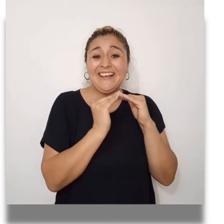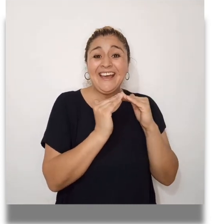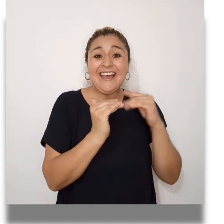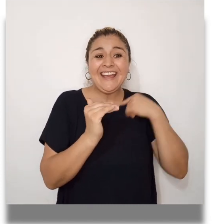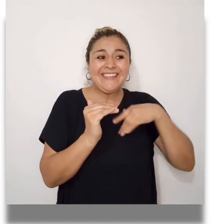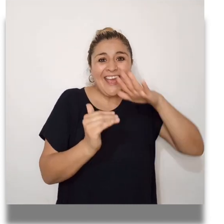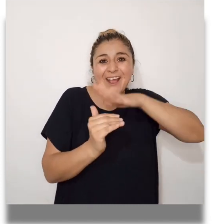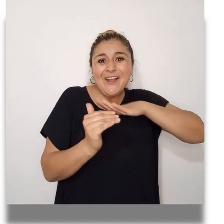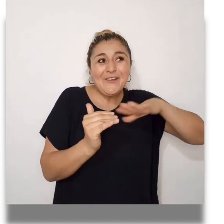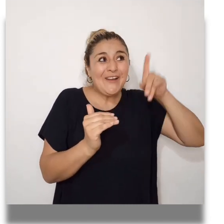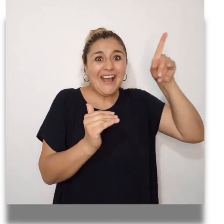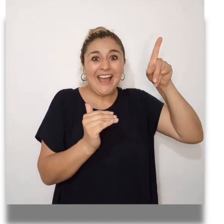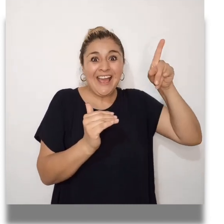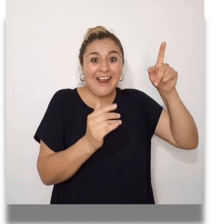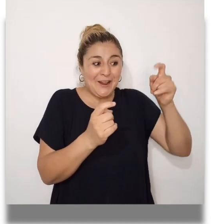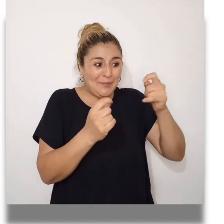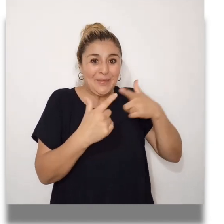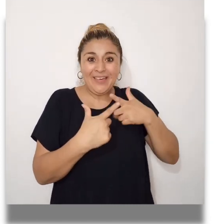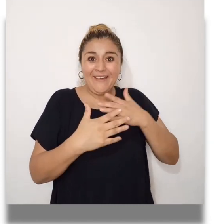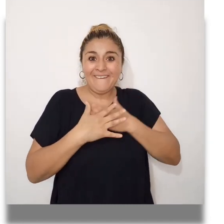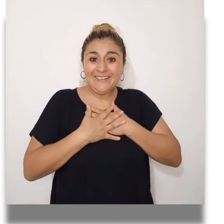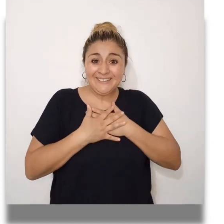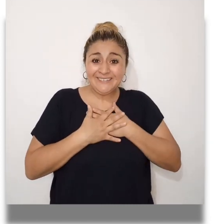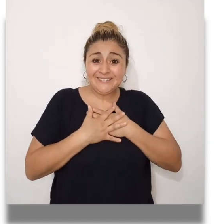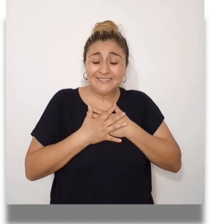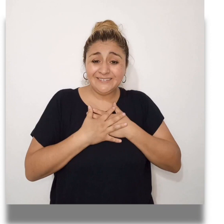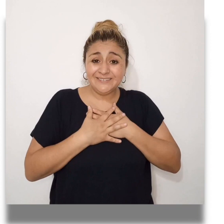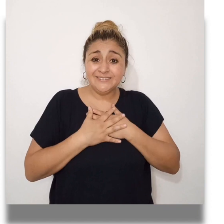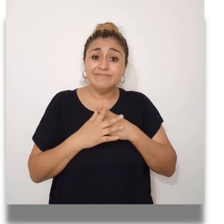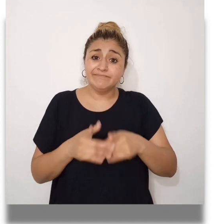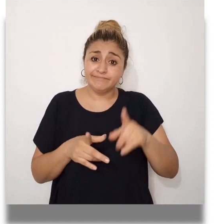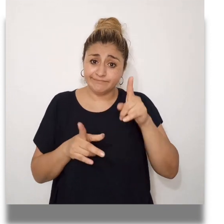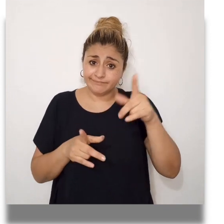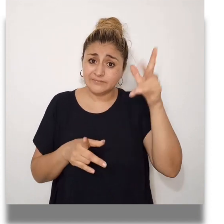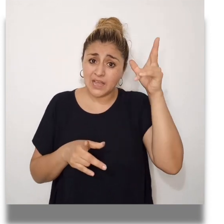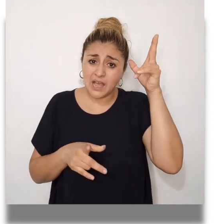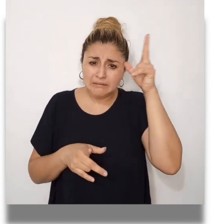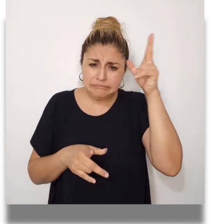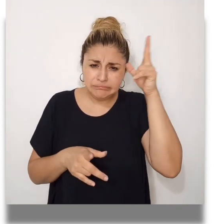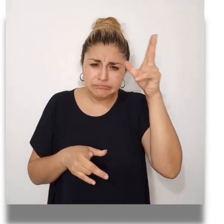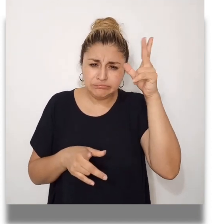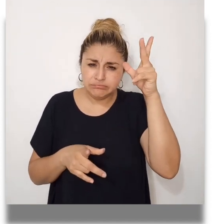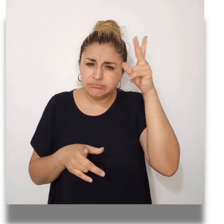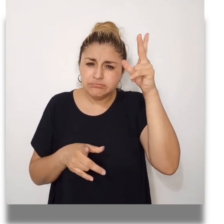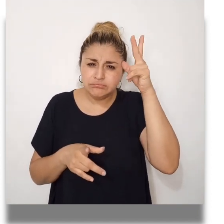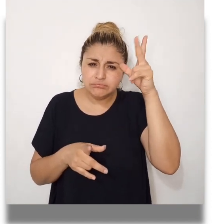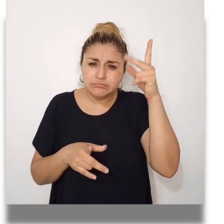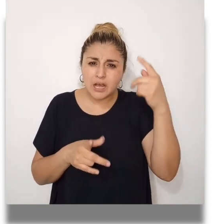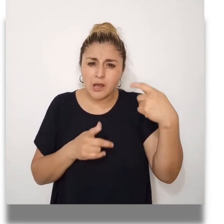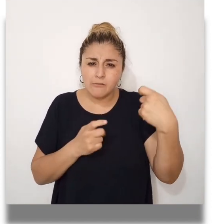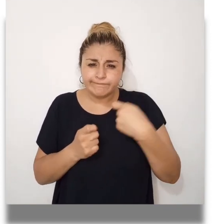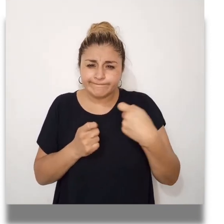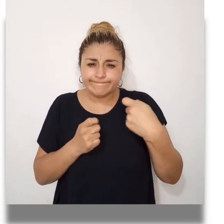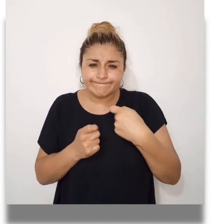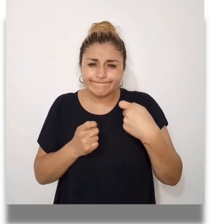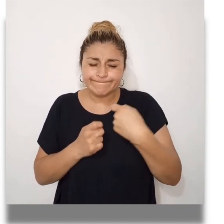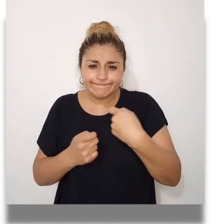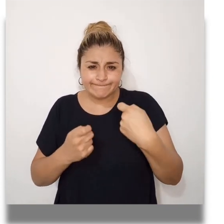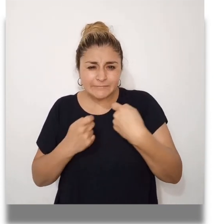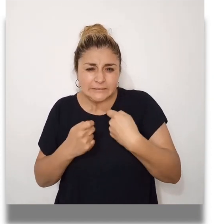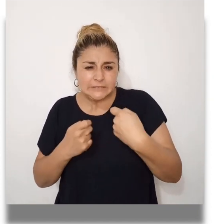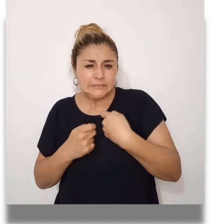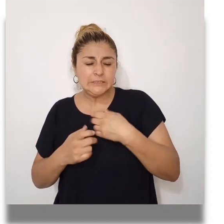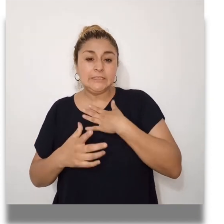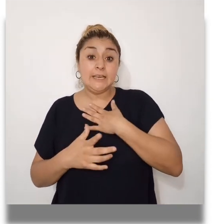el diablo deseaba. Et si tu suis l'ignorance, si seguís la ignorancia, tu vas agir